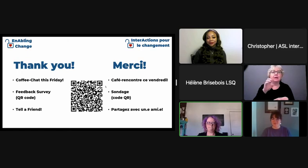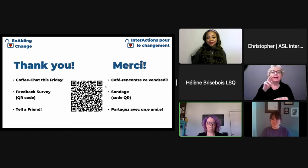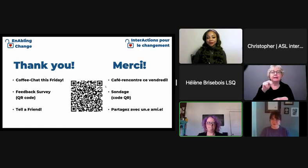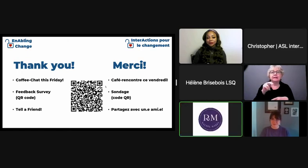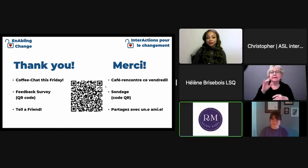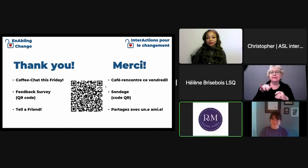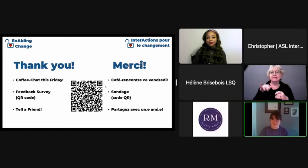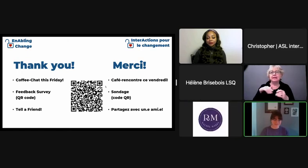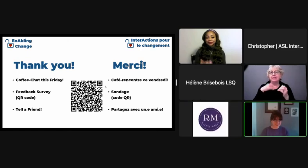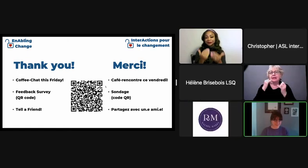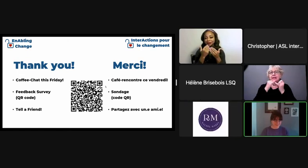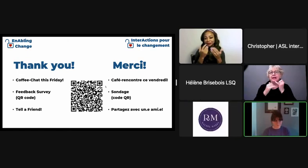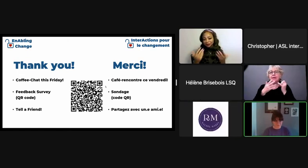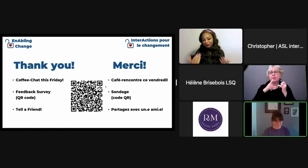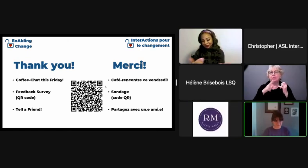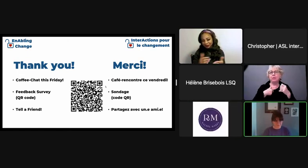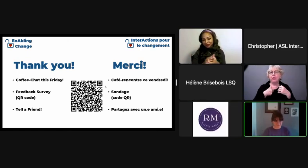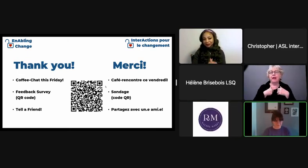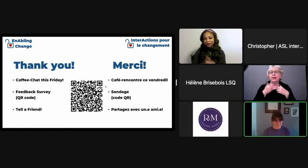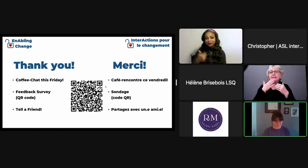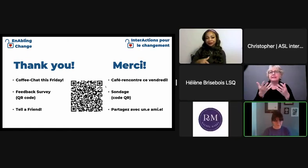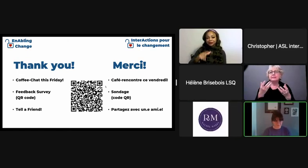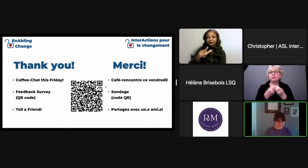pensée merci beaucoup